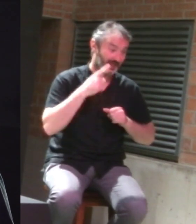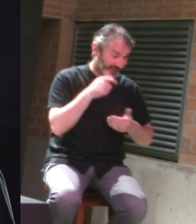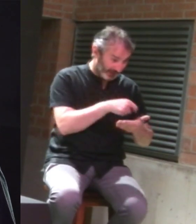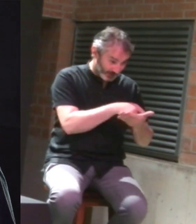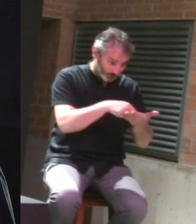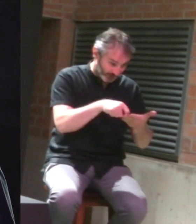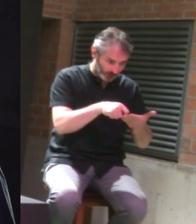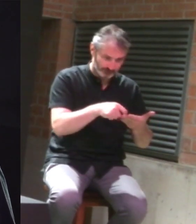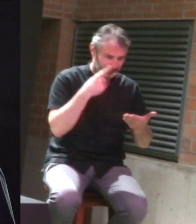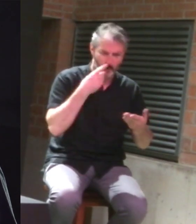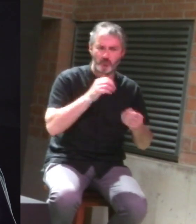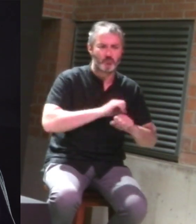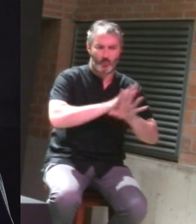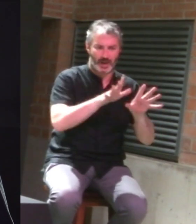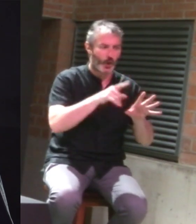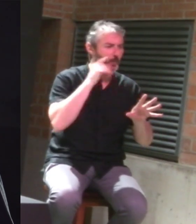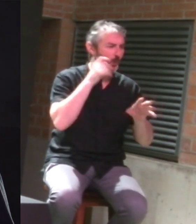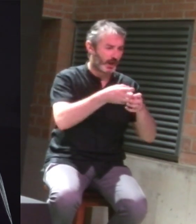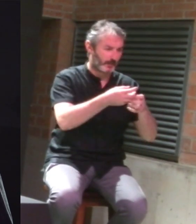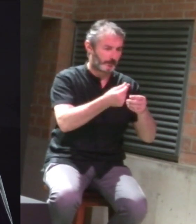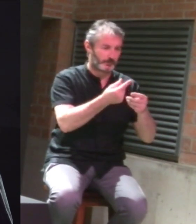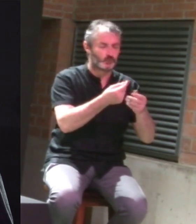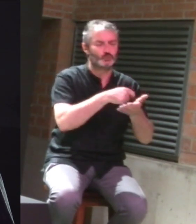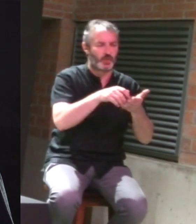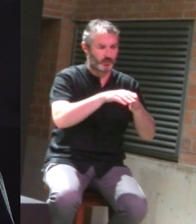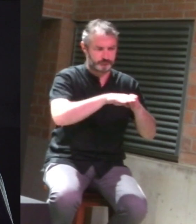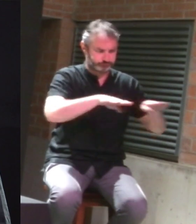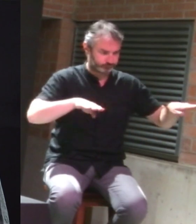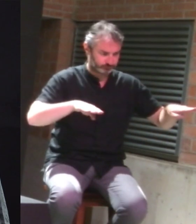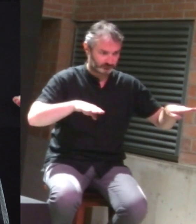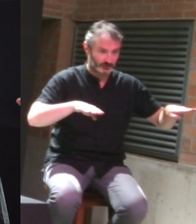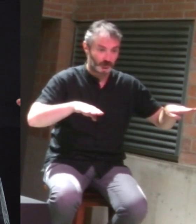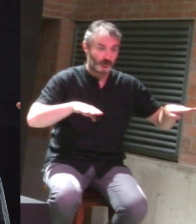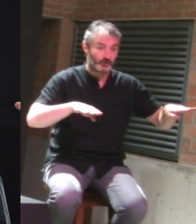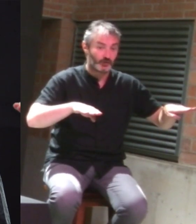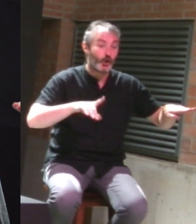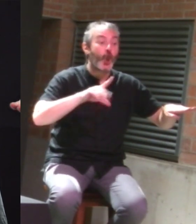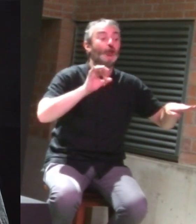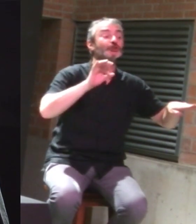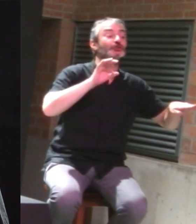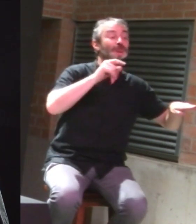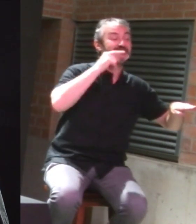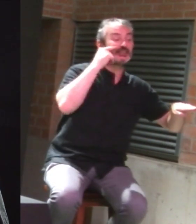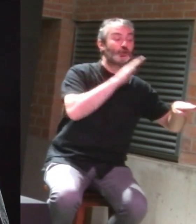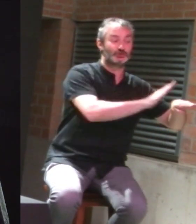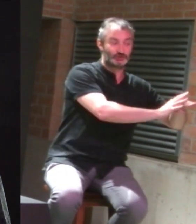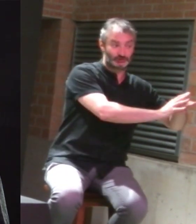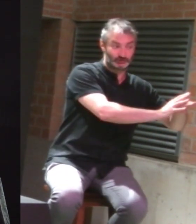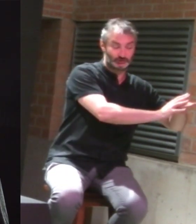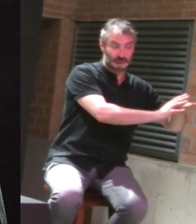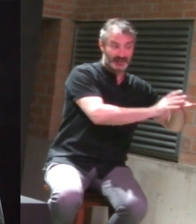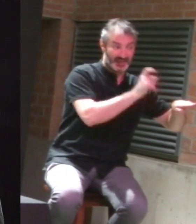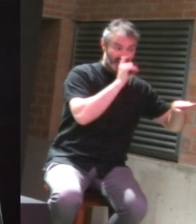clara segregación por razón de sexo. El salario de los adolescentes en